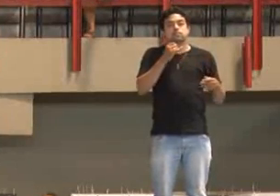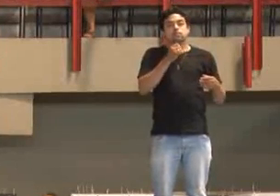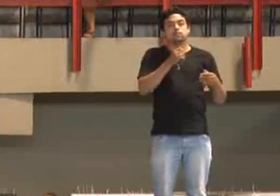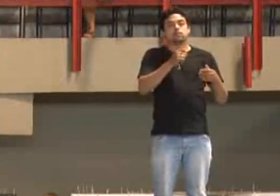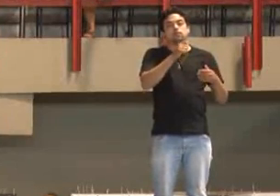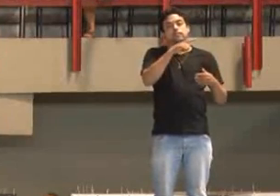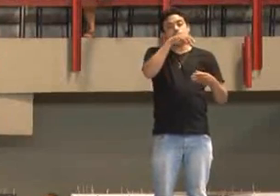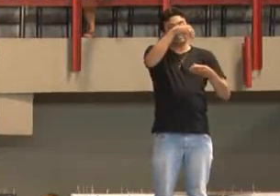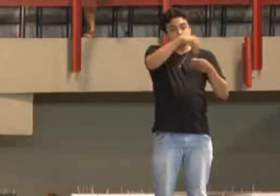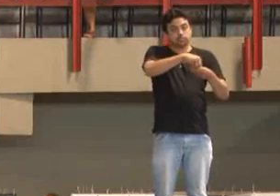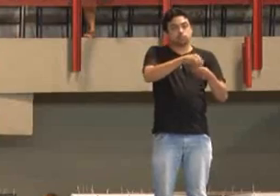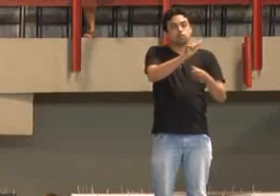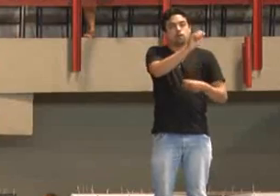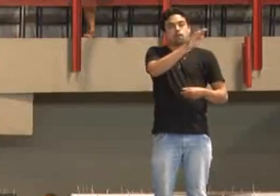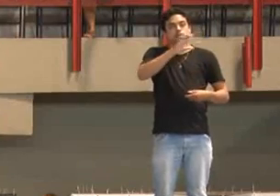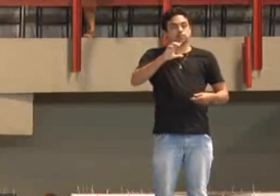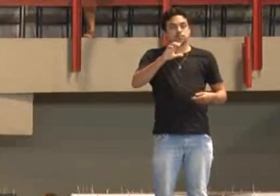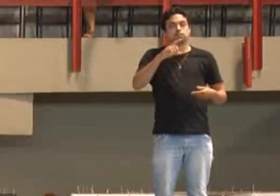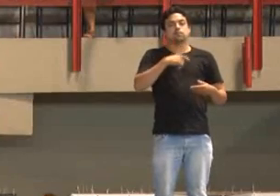tem no alfabeto?